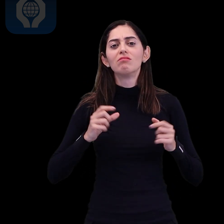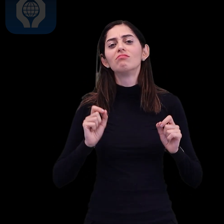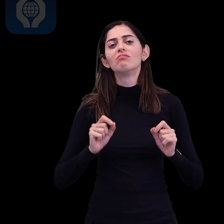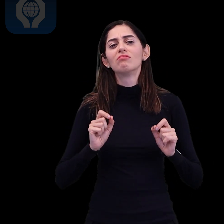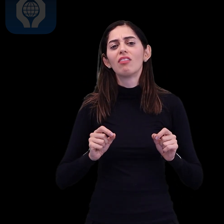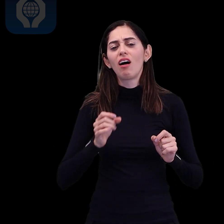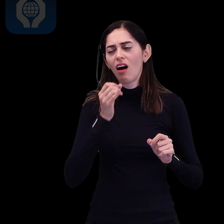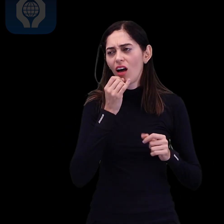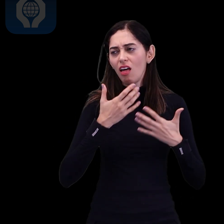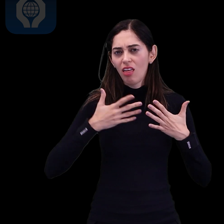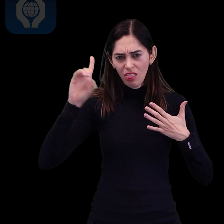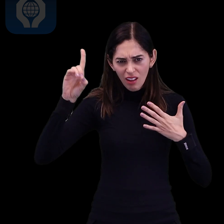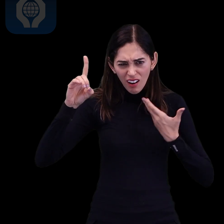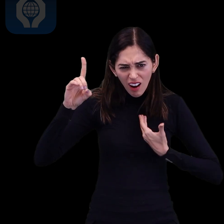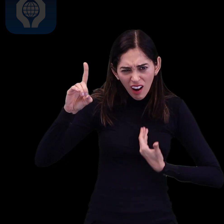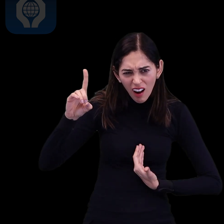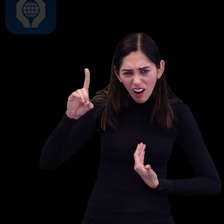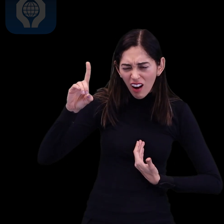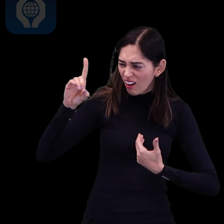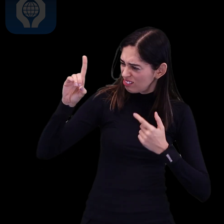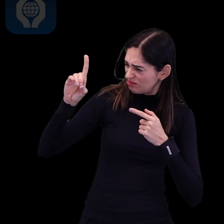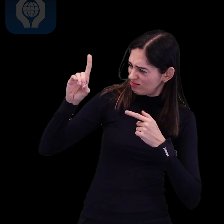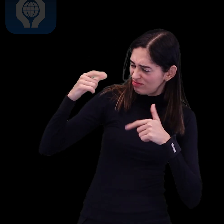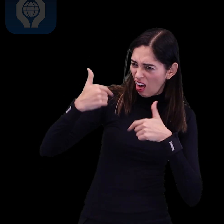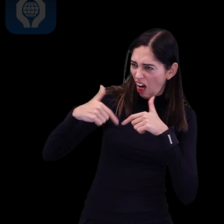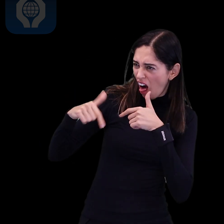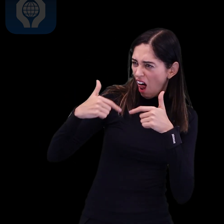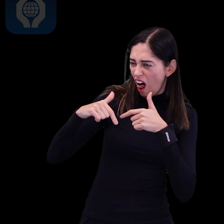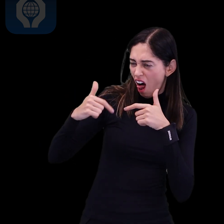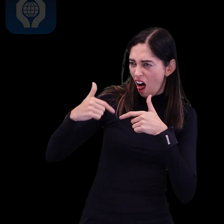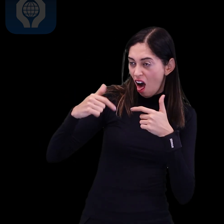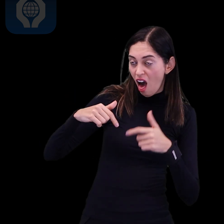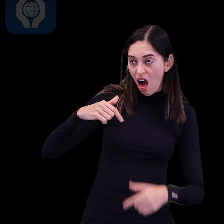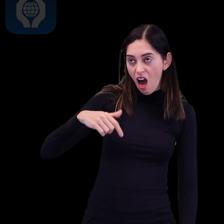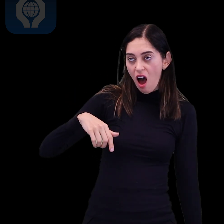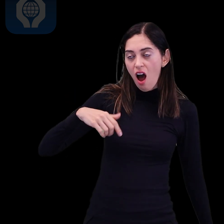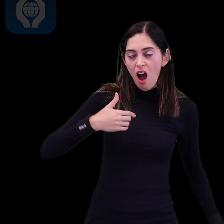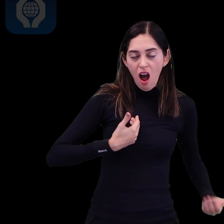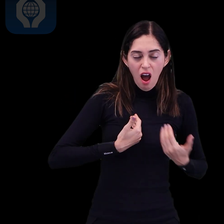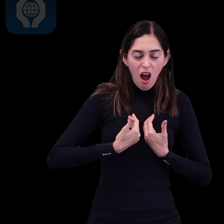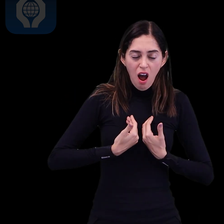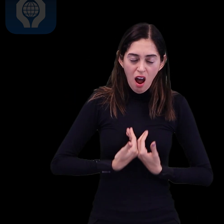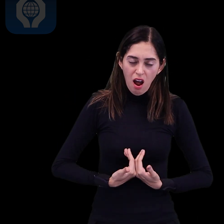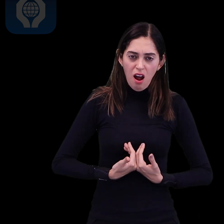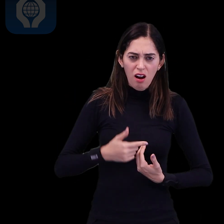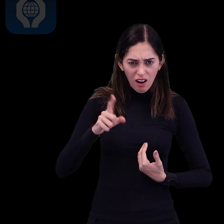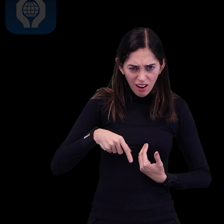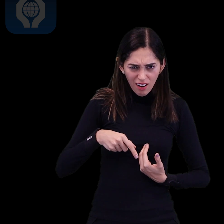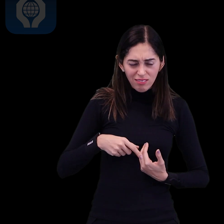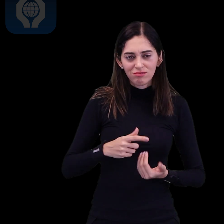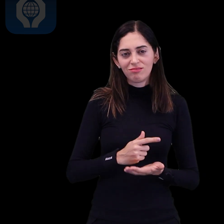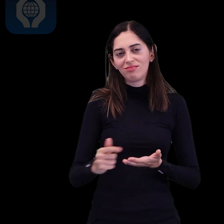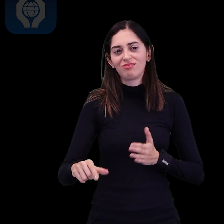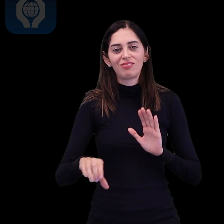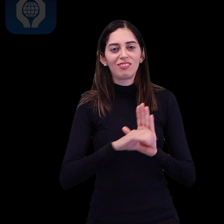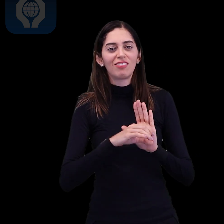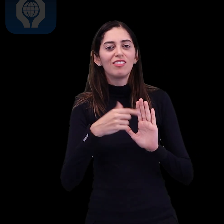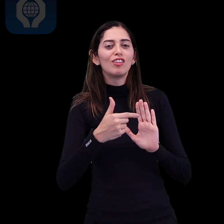Deus descansou da sua obra porque ficou cansado depois de todo o trabalho que fez? Gênesis 2:3 nos